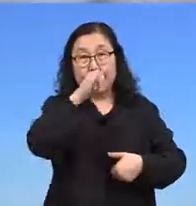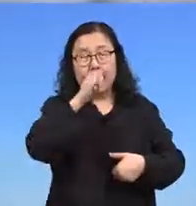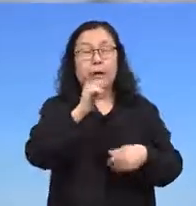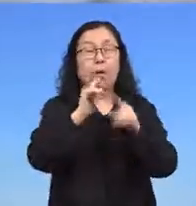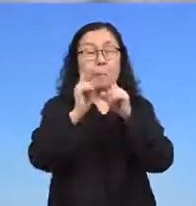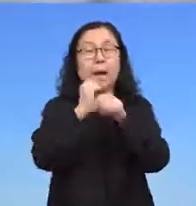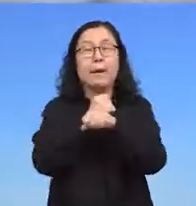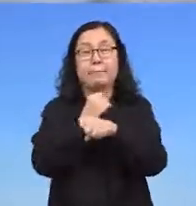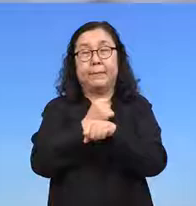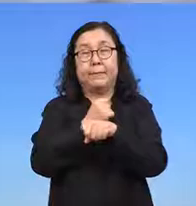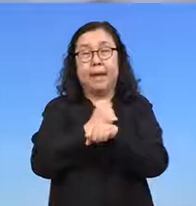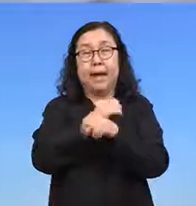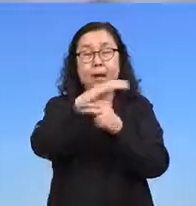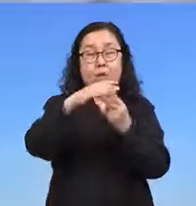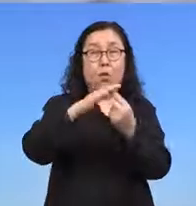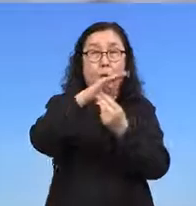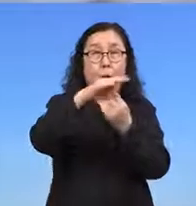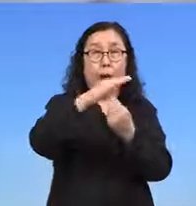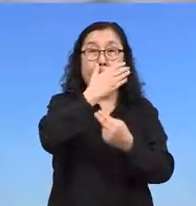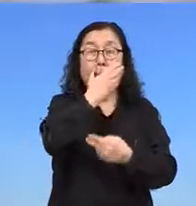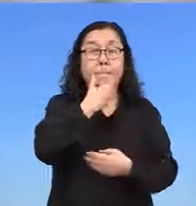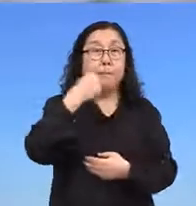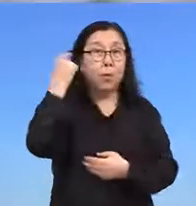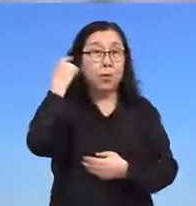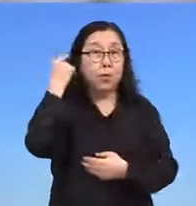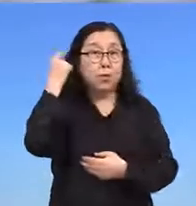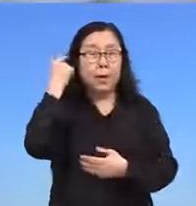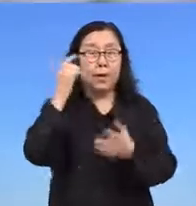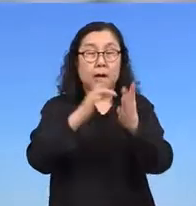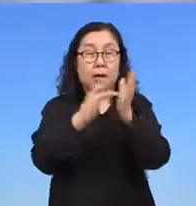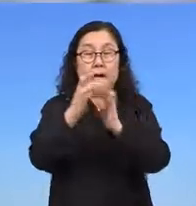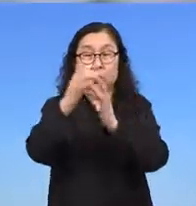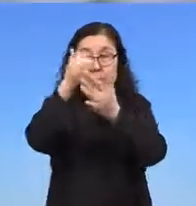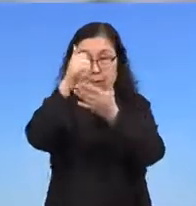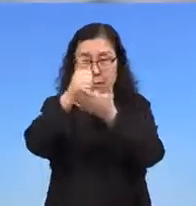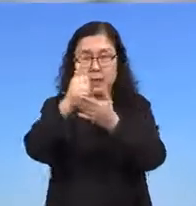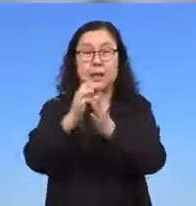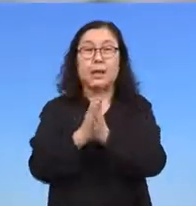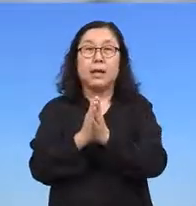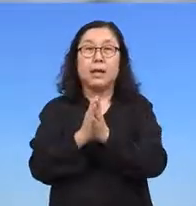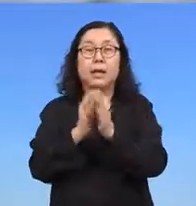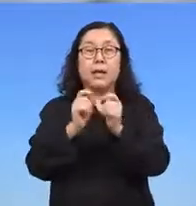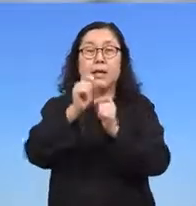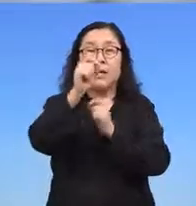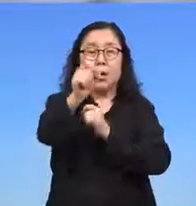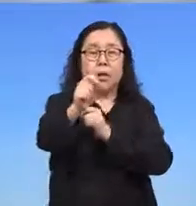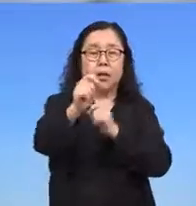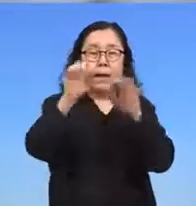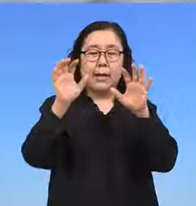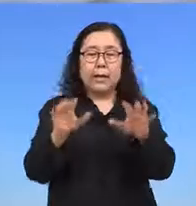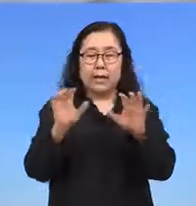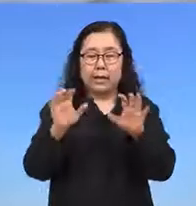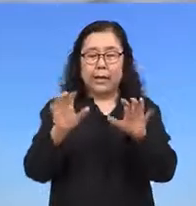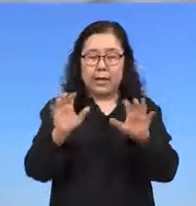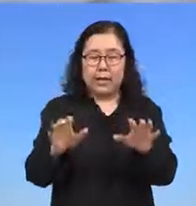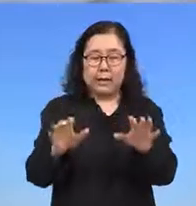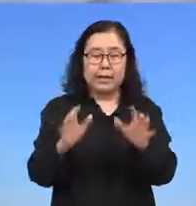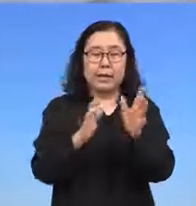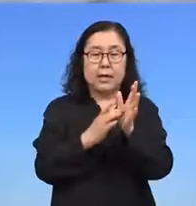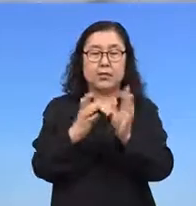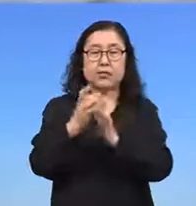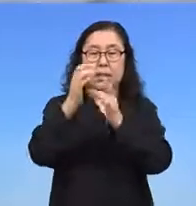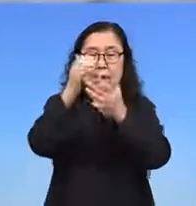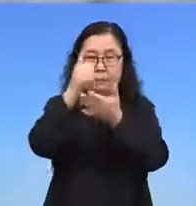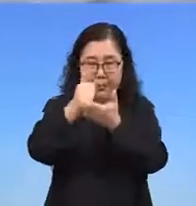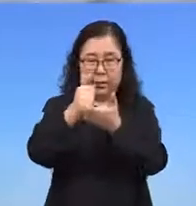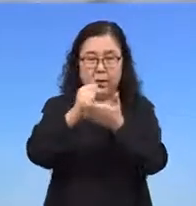아주 중요한 한 가지 포인트를 요한복음에서 예수님께서 당신을 묘사하실 때 보니까 영원한 현재이신